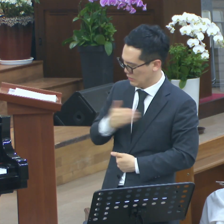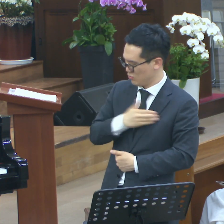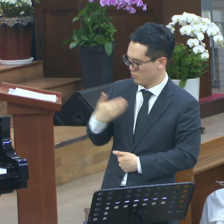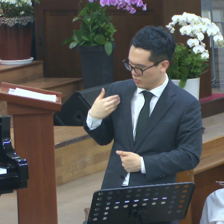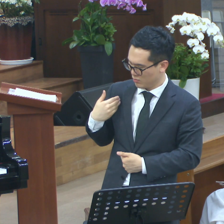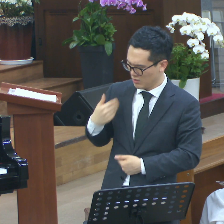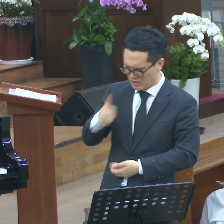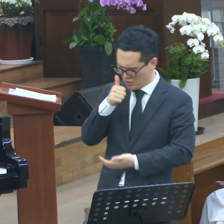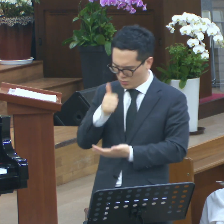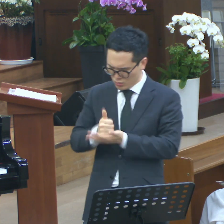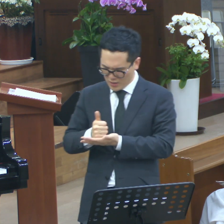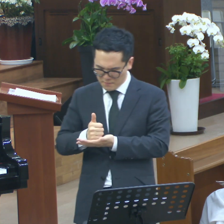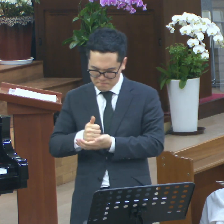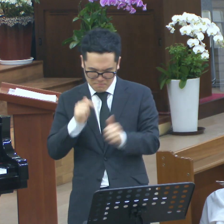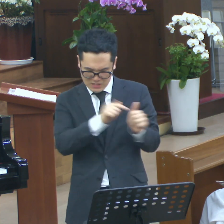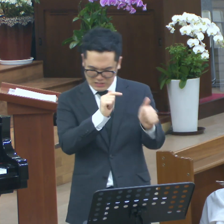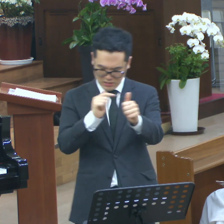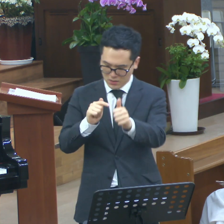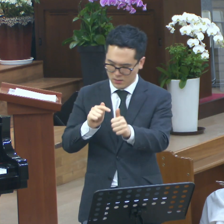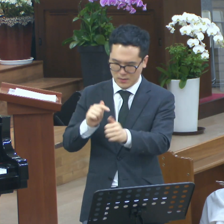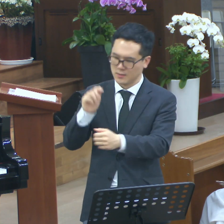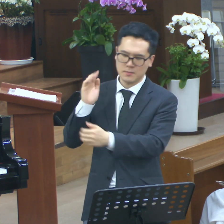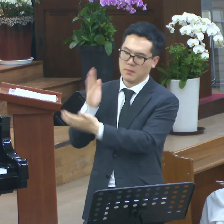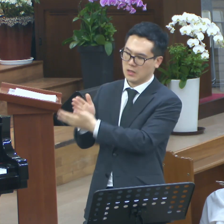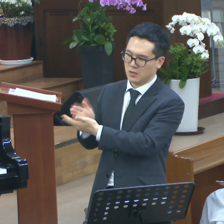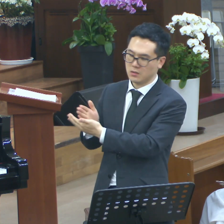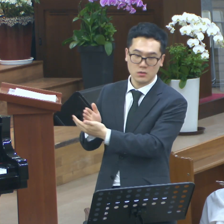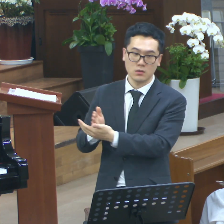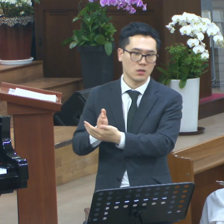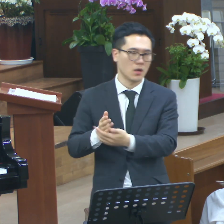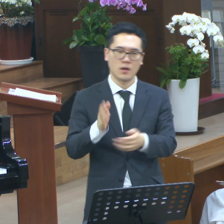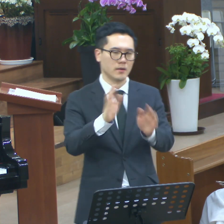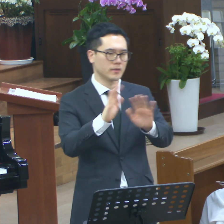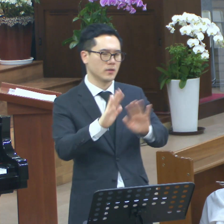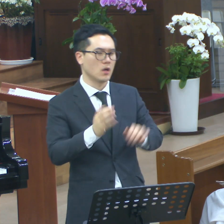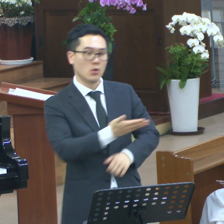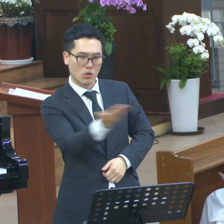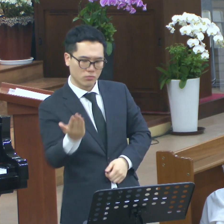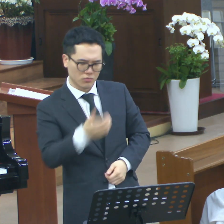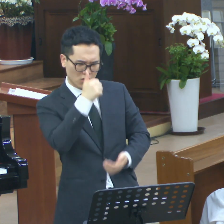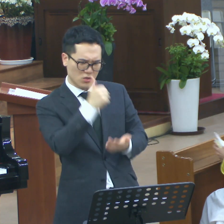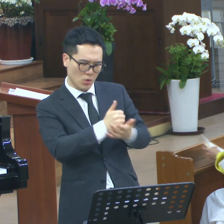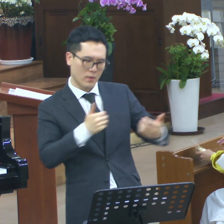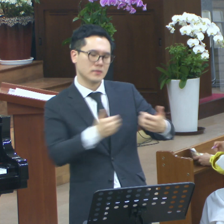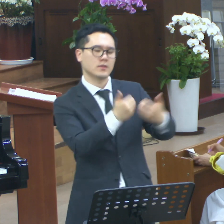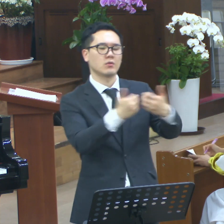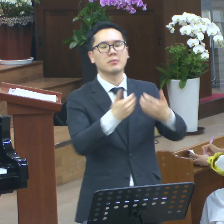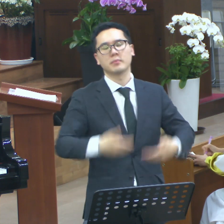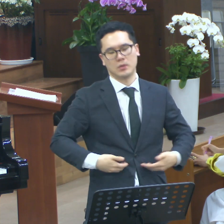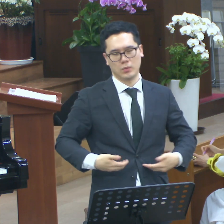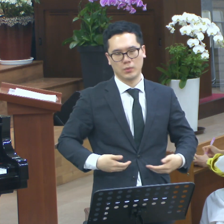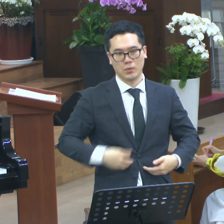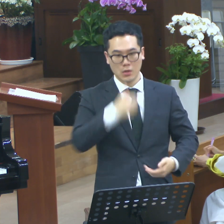거예요. 우리 오깃교회가 죄와 싸우는 교회가 되기를 소원합니다. 죄를 멀리하는 교회가 되기를